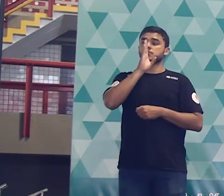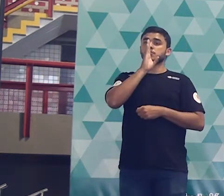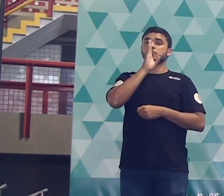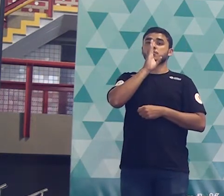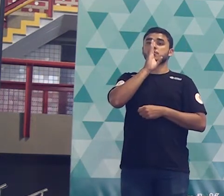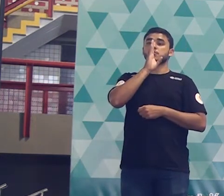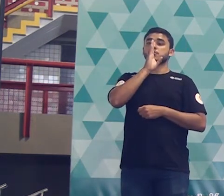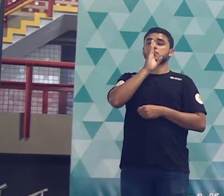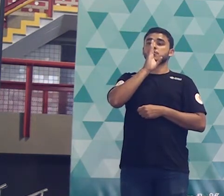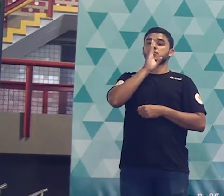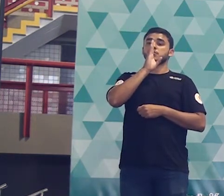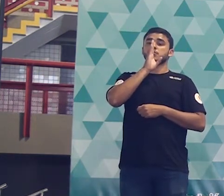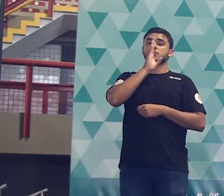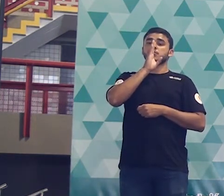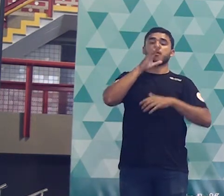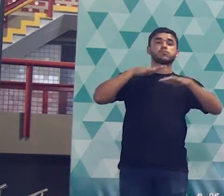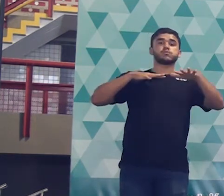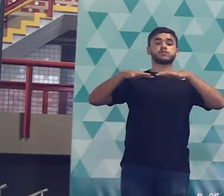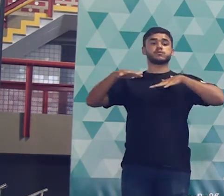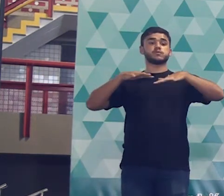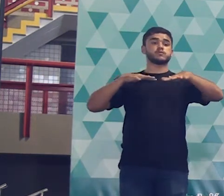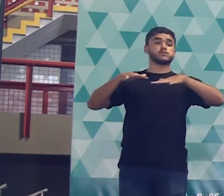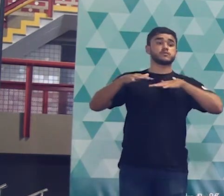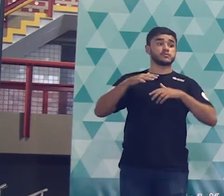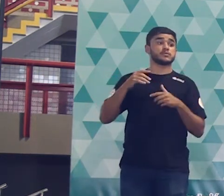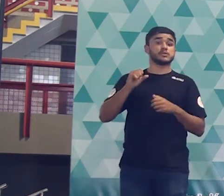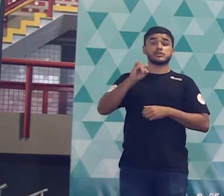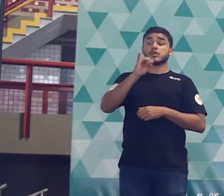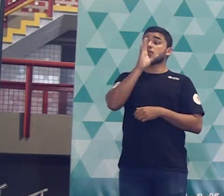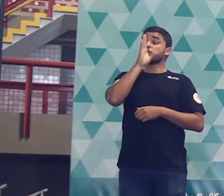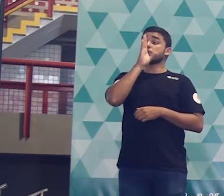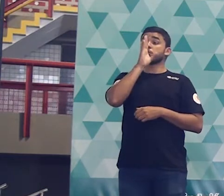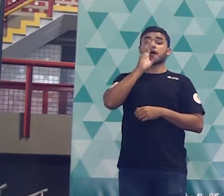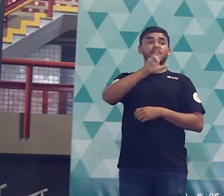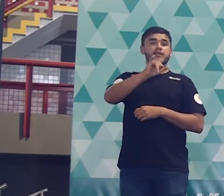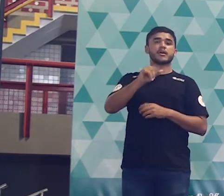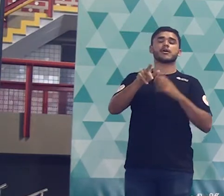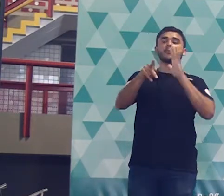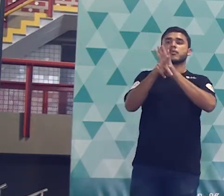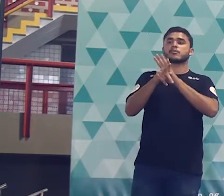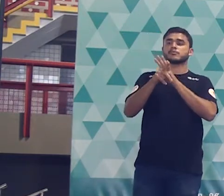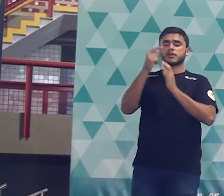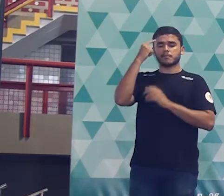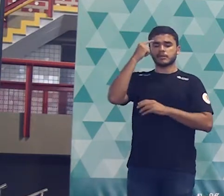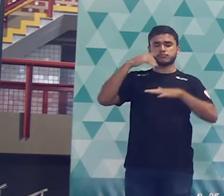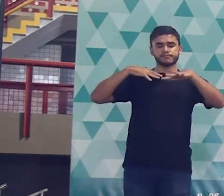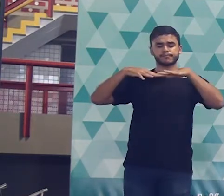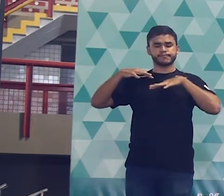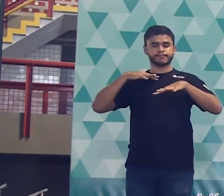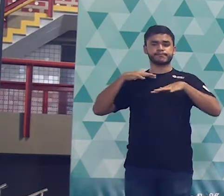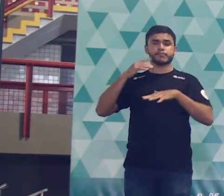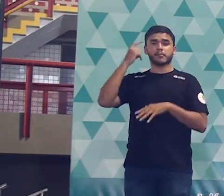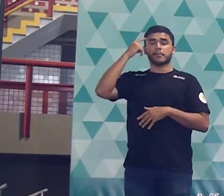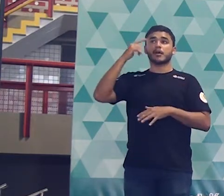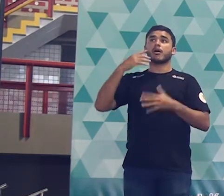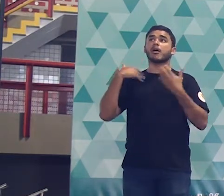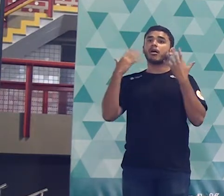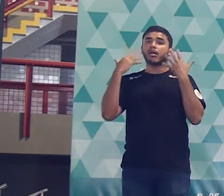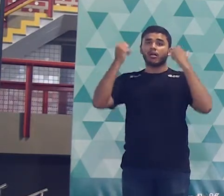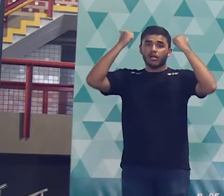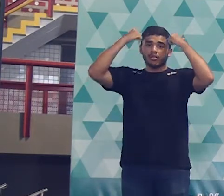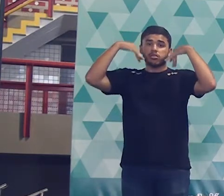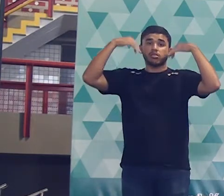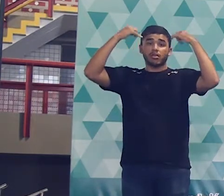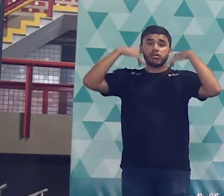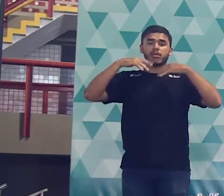paradinho. Para de ter movimento. Porque quando para de ter movimento, para de acontecer uma transformação que existe no nosso corpo, que é uma